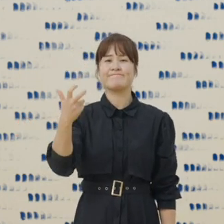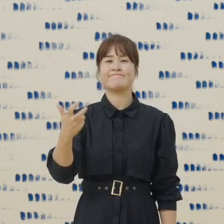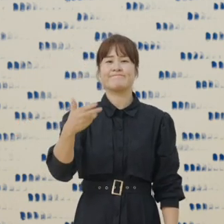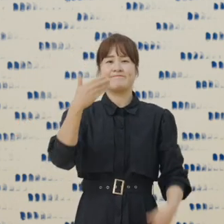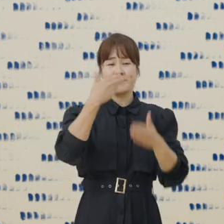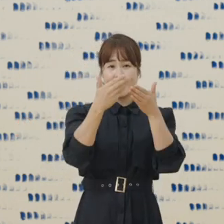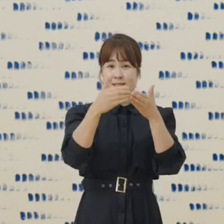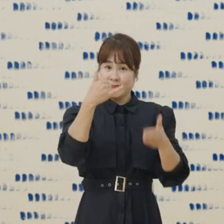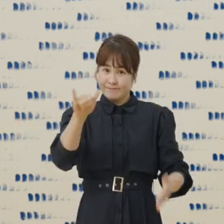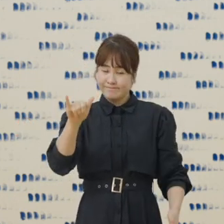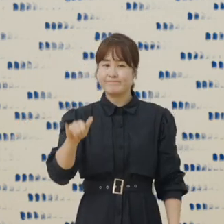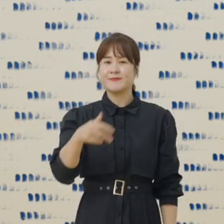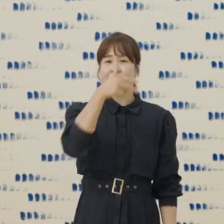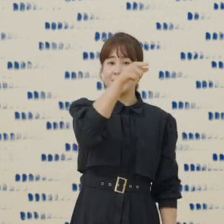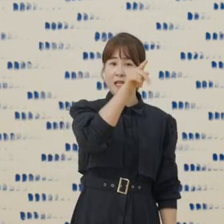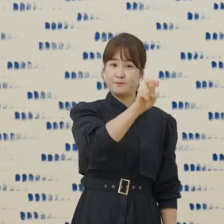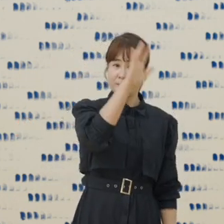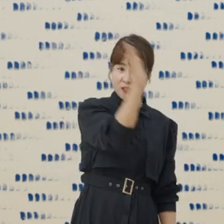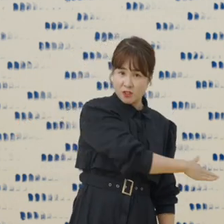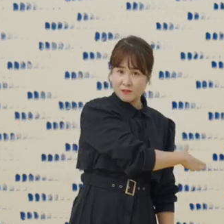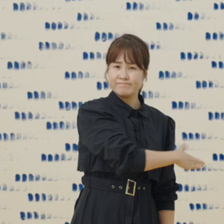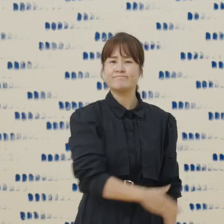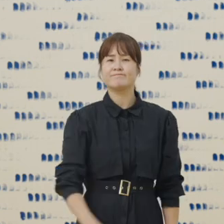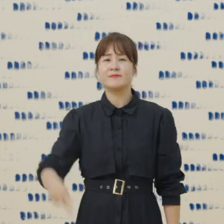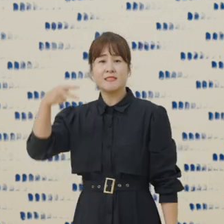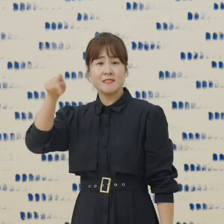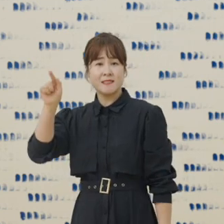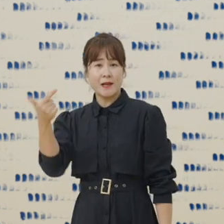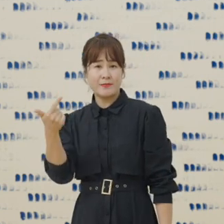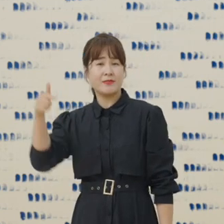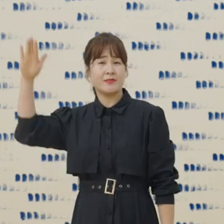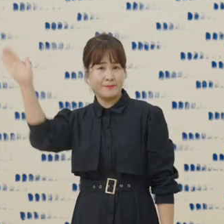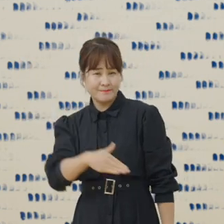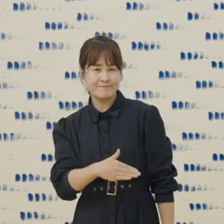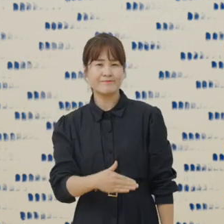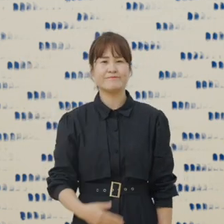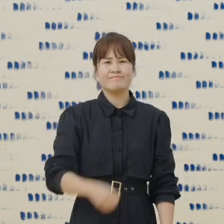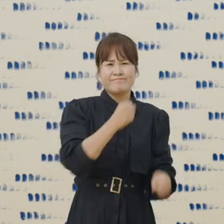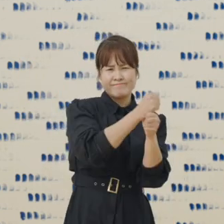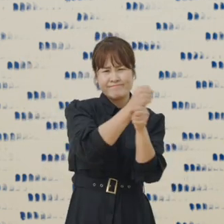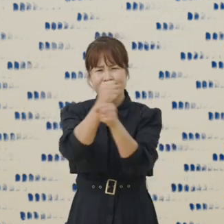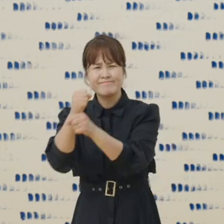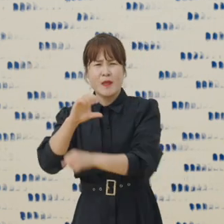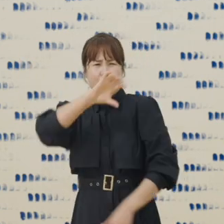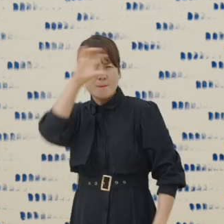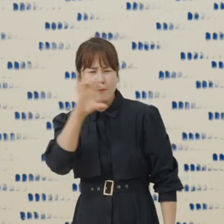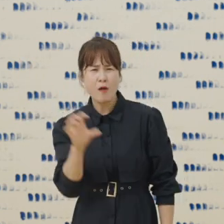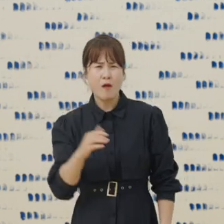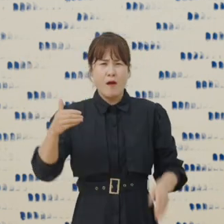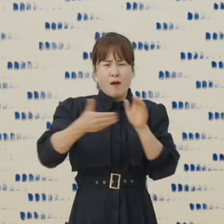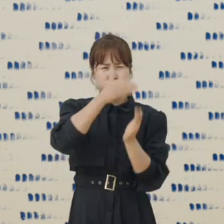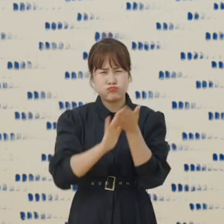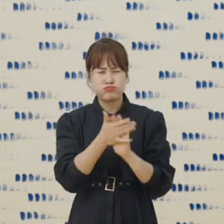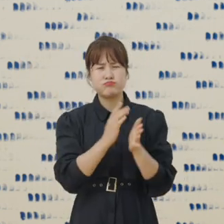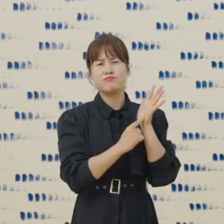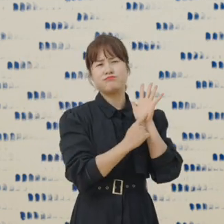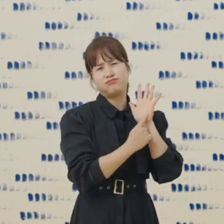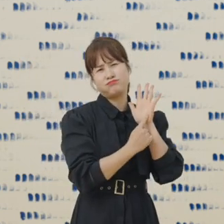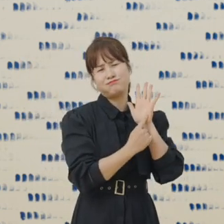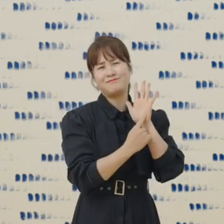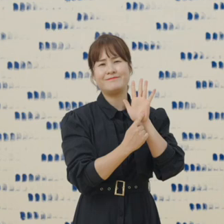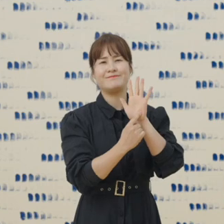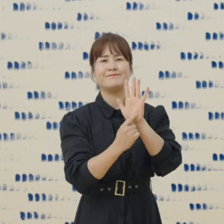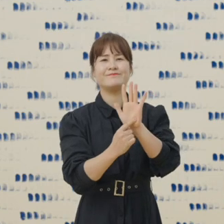1970년대 작가는 점으로부터와 선으로부터 작품들에서 반복된 행위로 무한함을